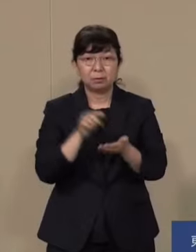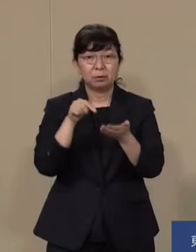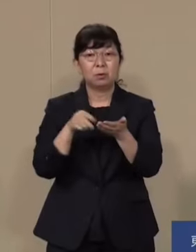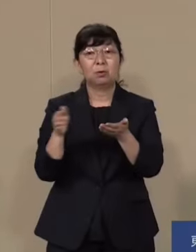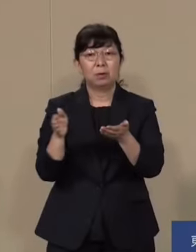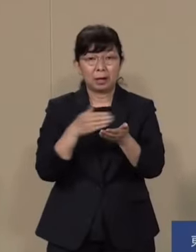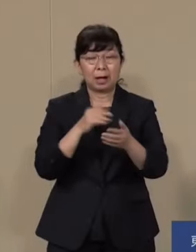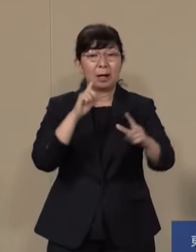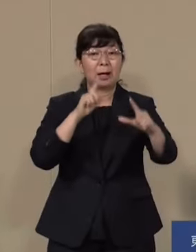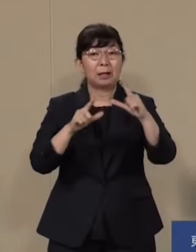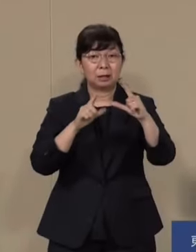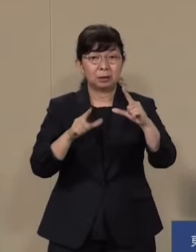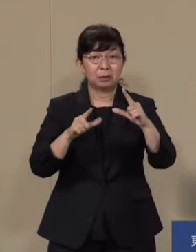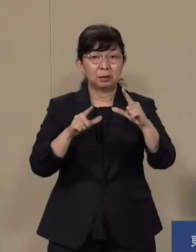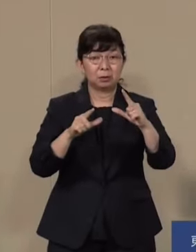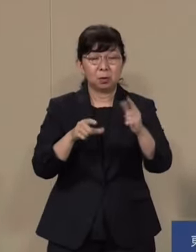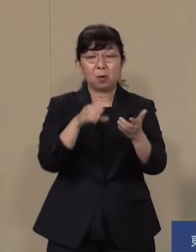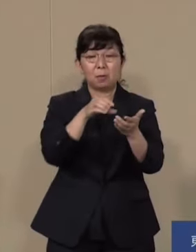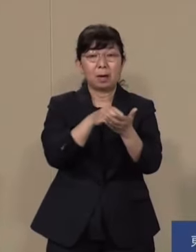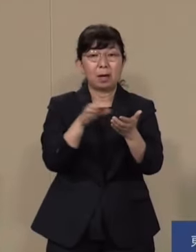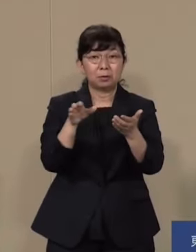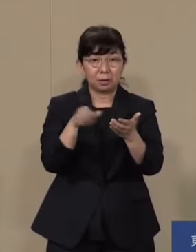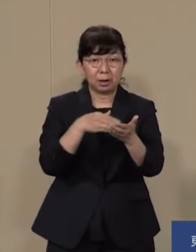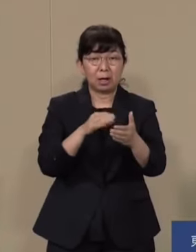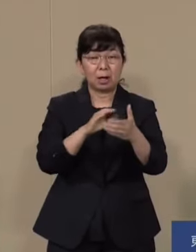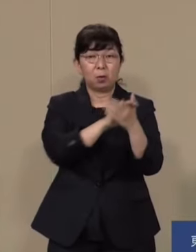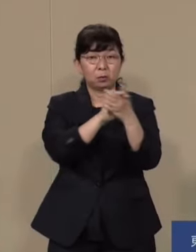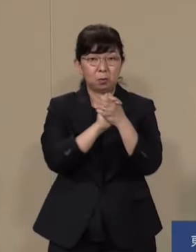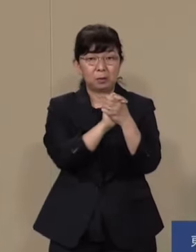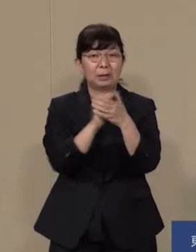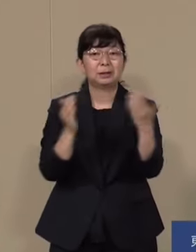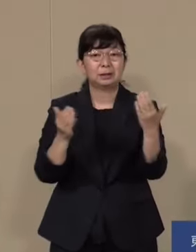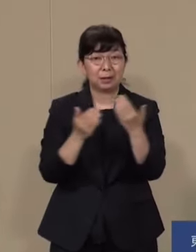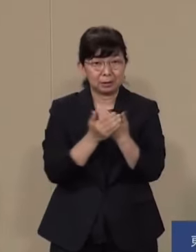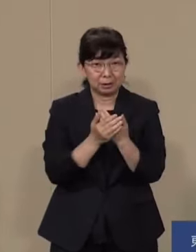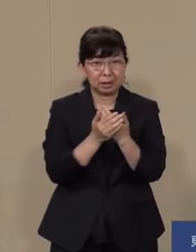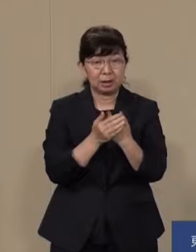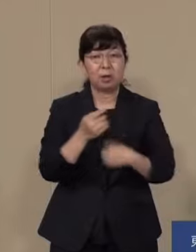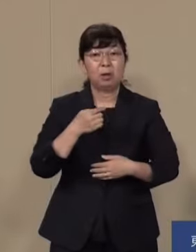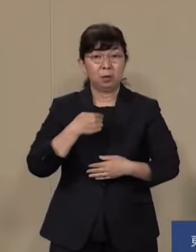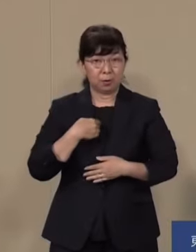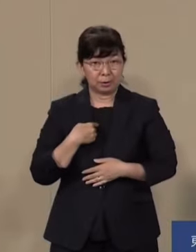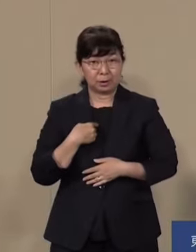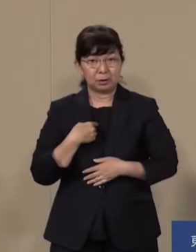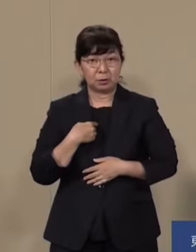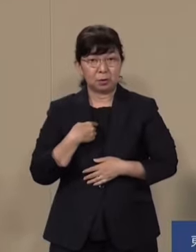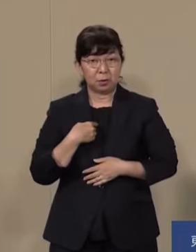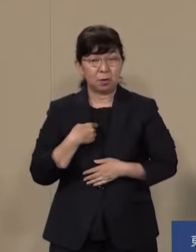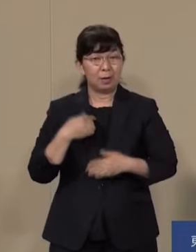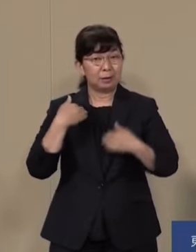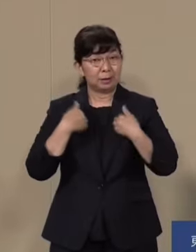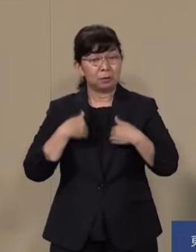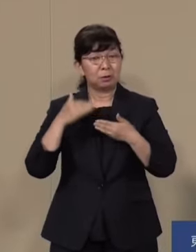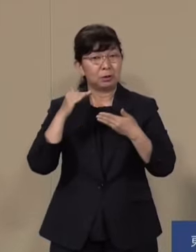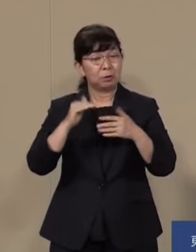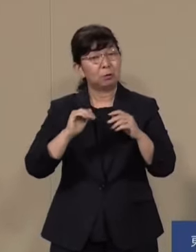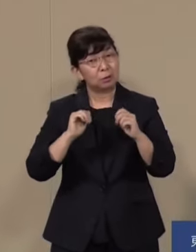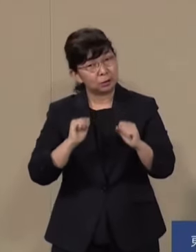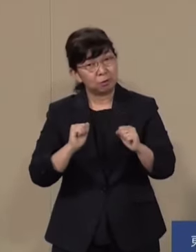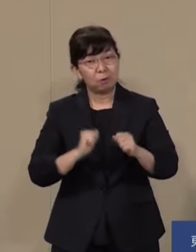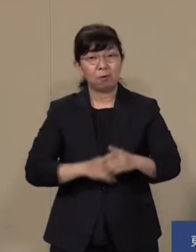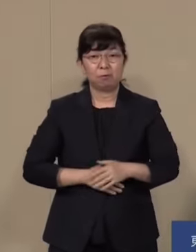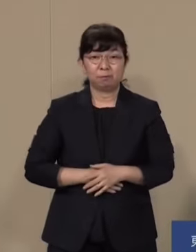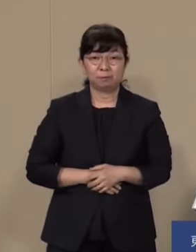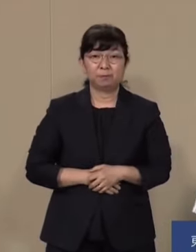からLINEのQRコードからお友達になって私と楽しいこと